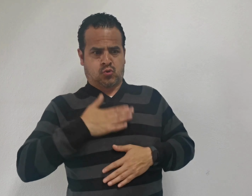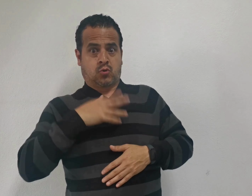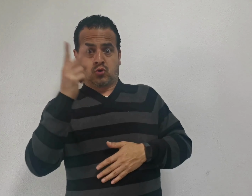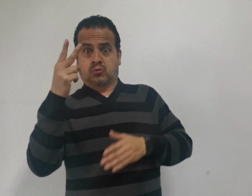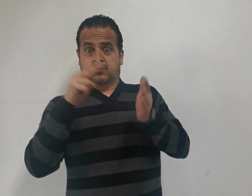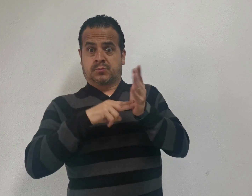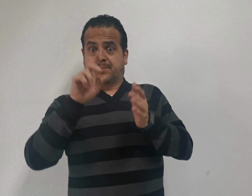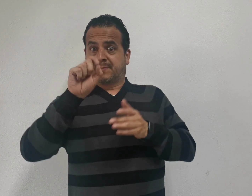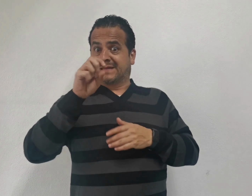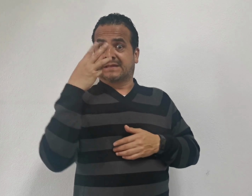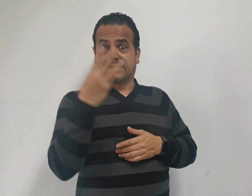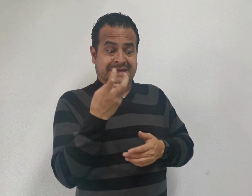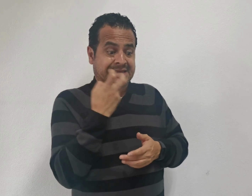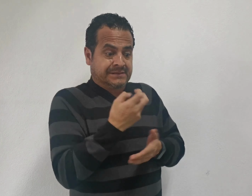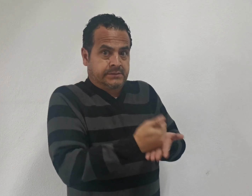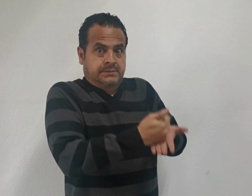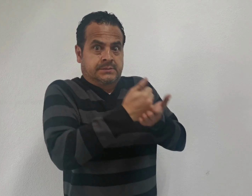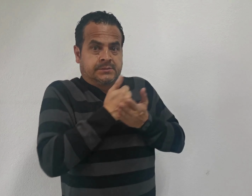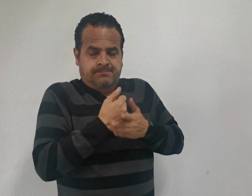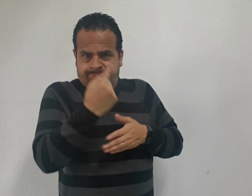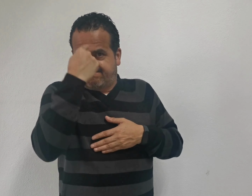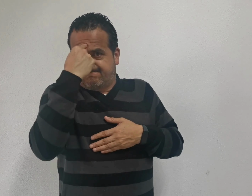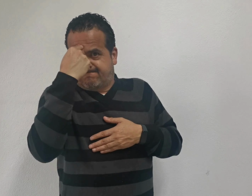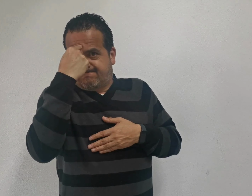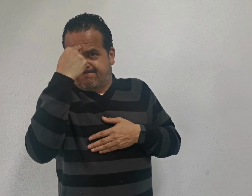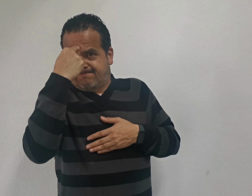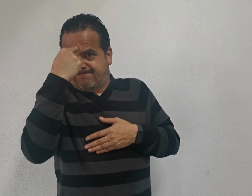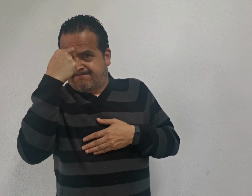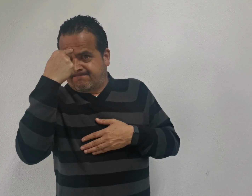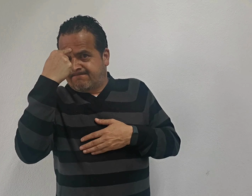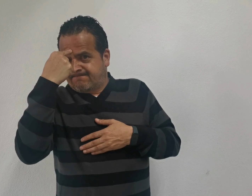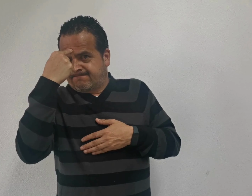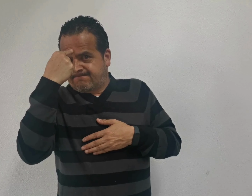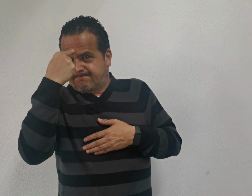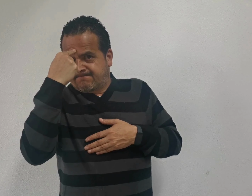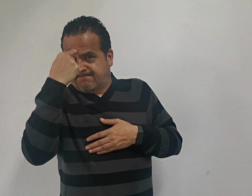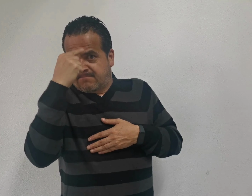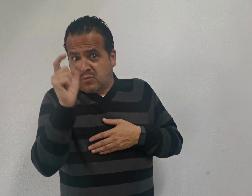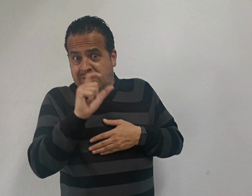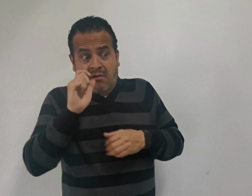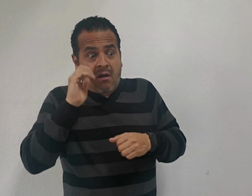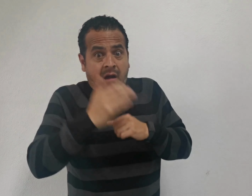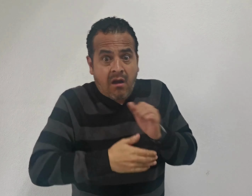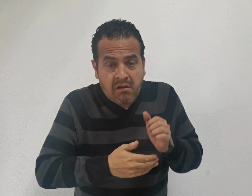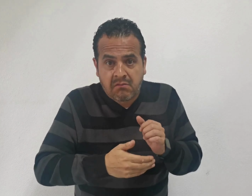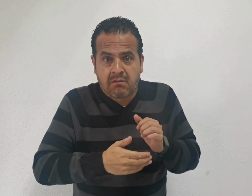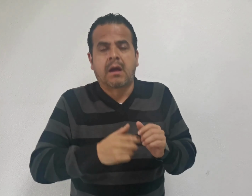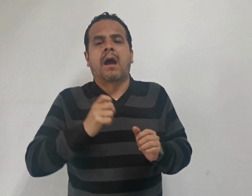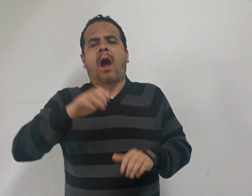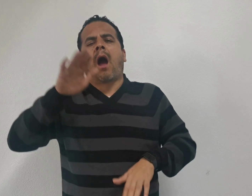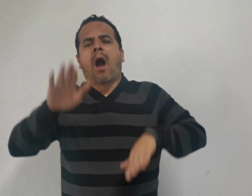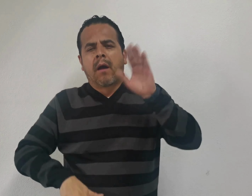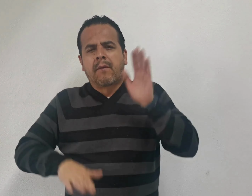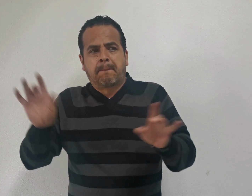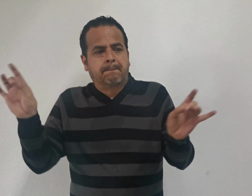hacer y justo también para mí el 2023 ha sido de un año como muy simbólico de ser conscientes de los cierres pocas veces